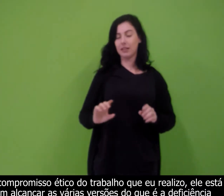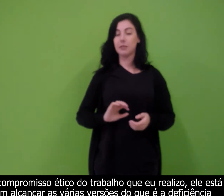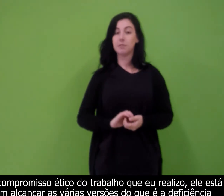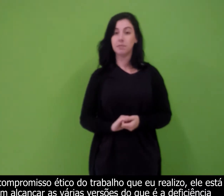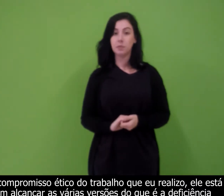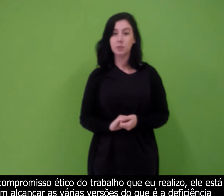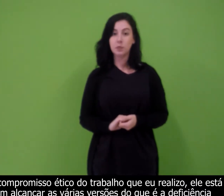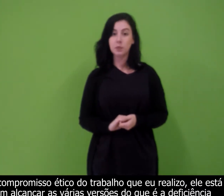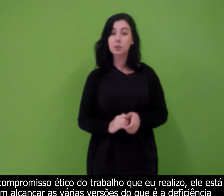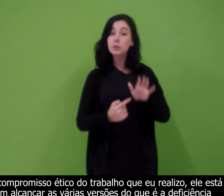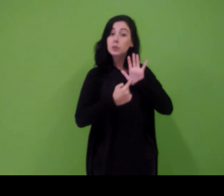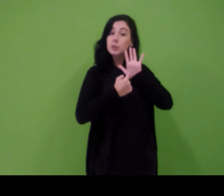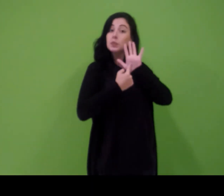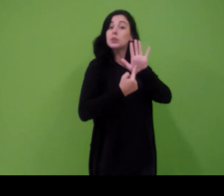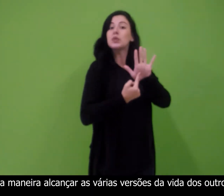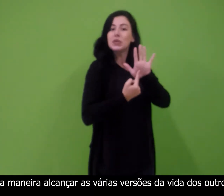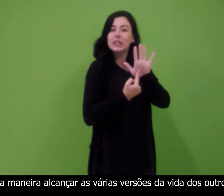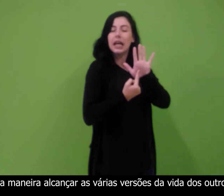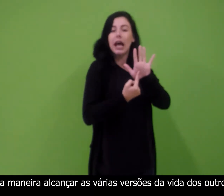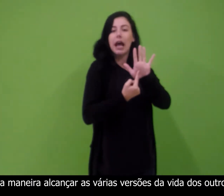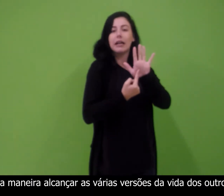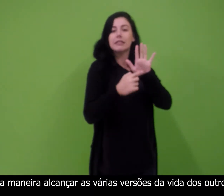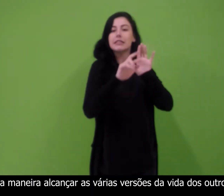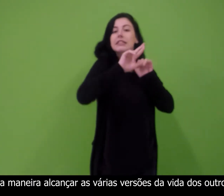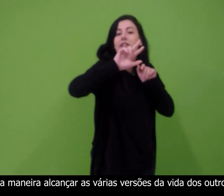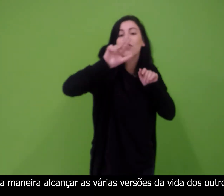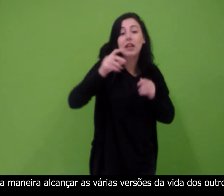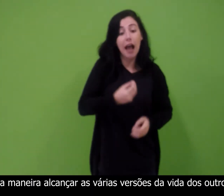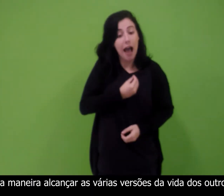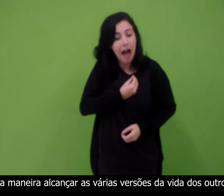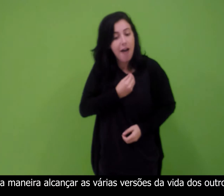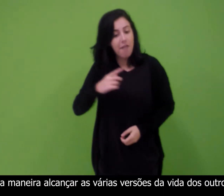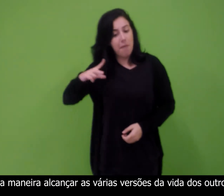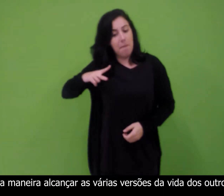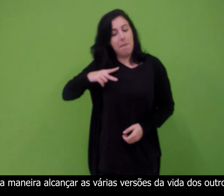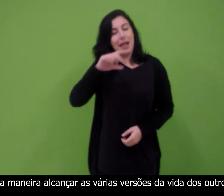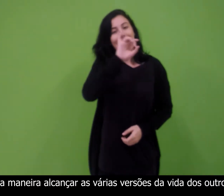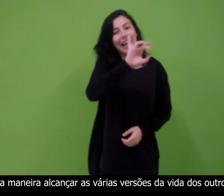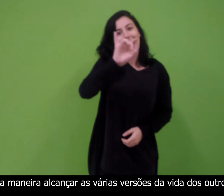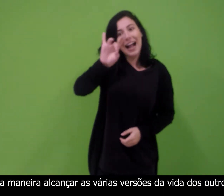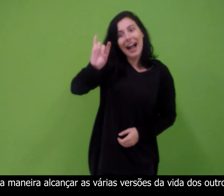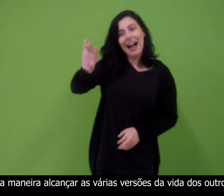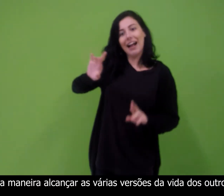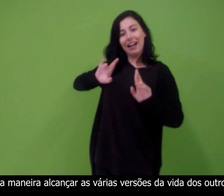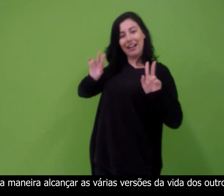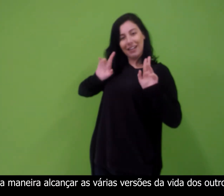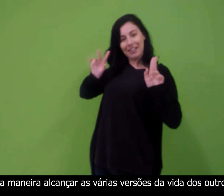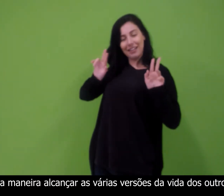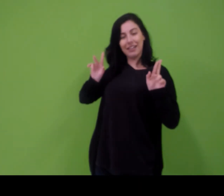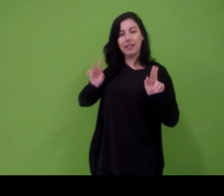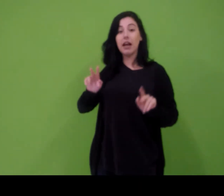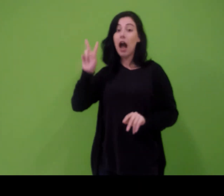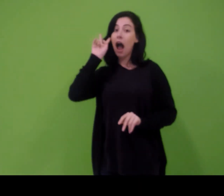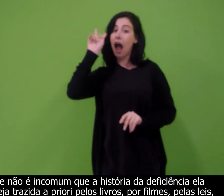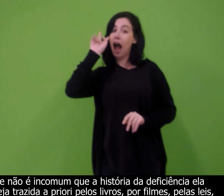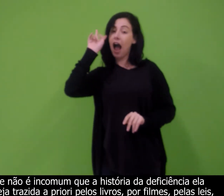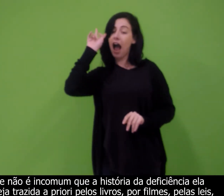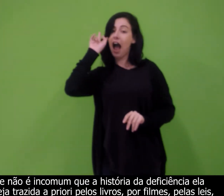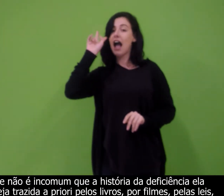que é a deficiência. E, dessa maneira, alcançar as várias versões da vida dos outros. E não é incomum